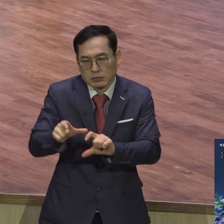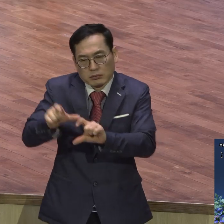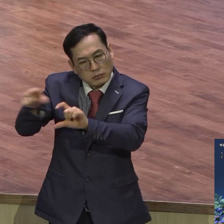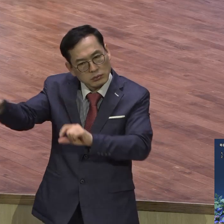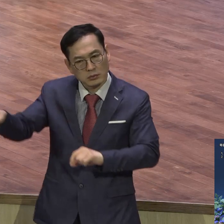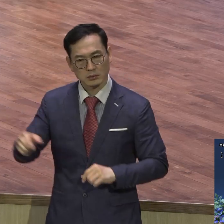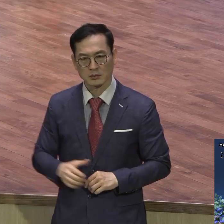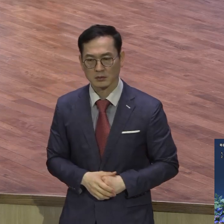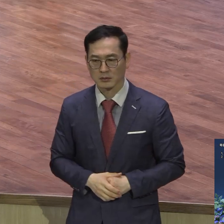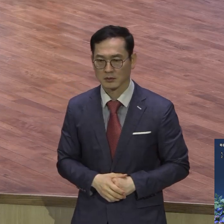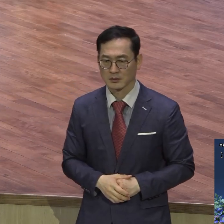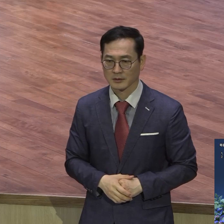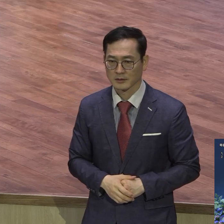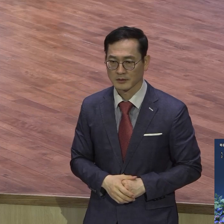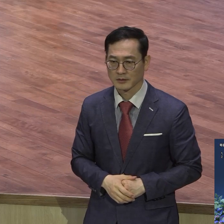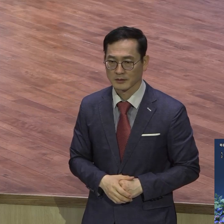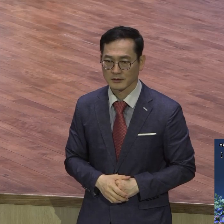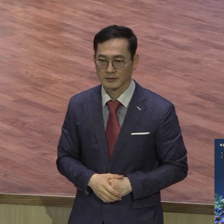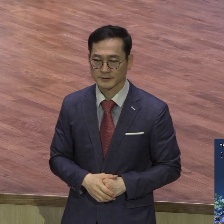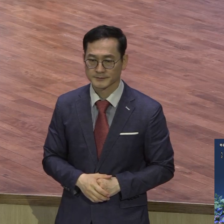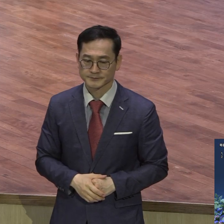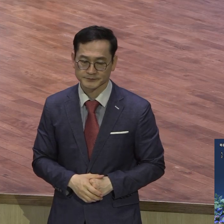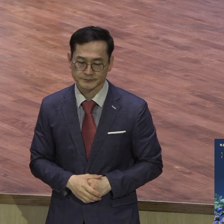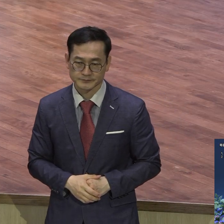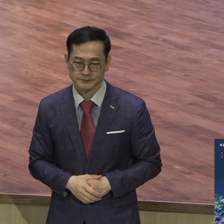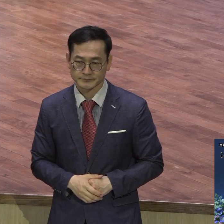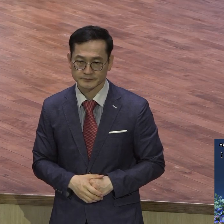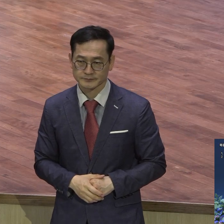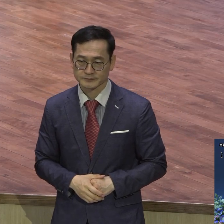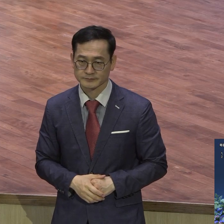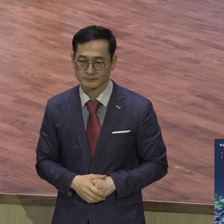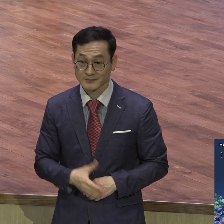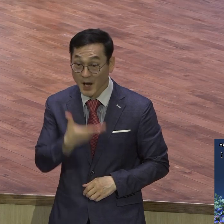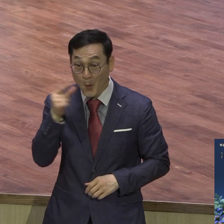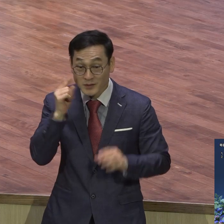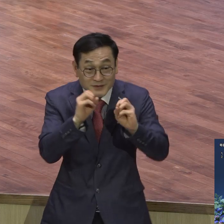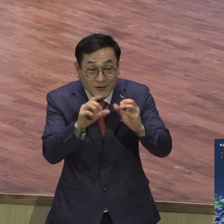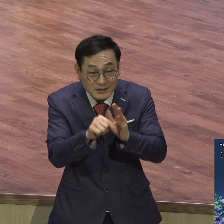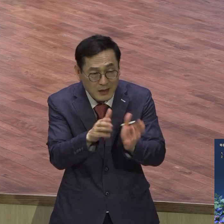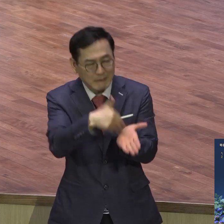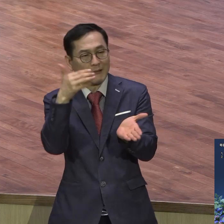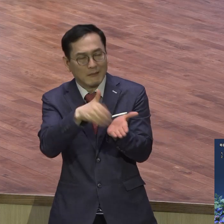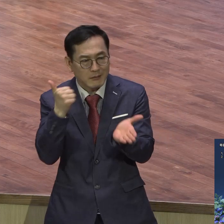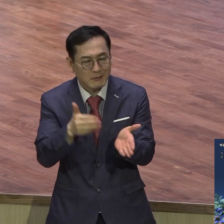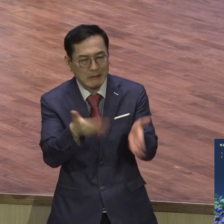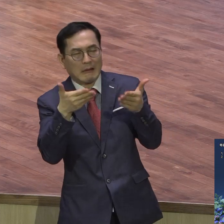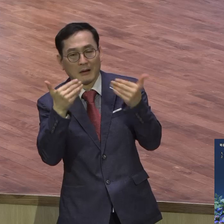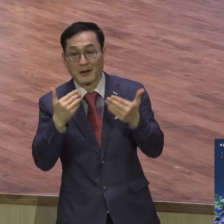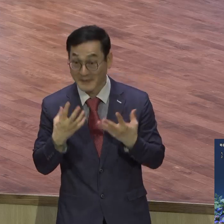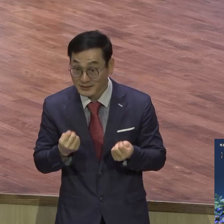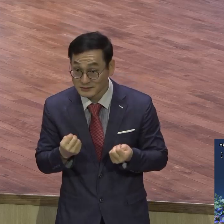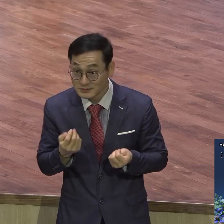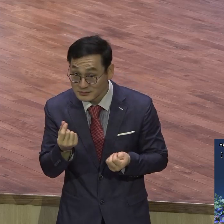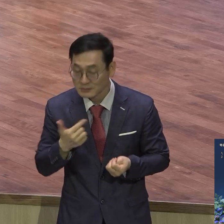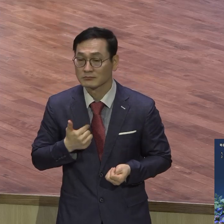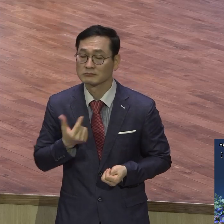해서 도리어 공격하지요. 이런 사람 체험 많이 해봤을 거예요. 막 쫓겨나기도 하고 꾸중물 듣기도 하고 그런 거 저 경험 많아요.